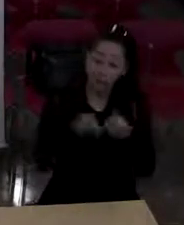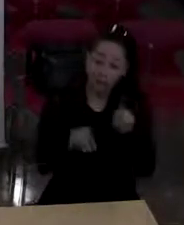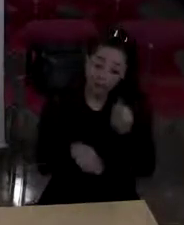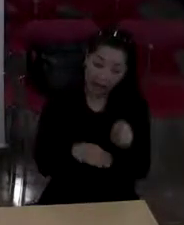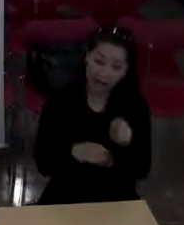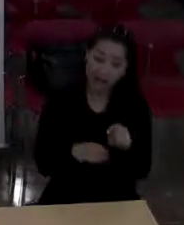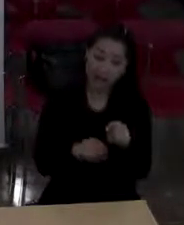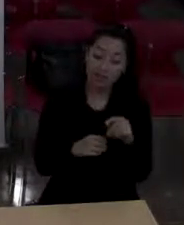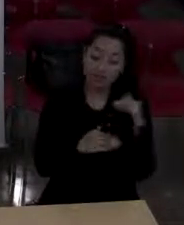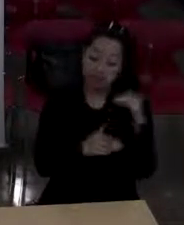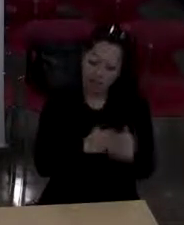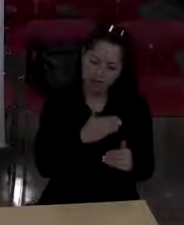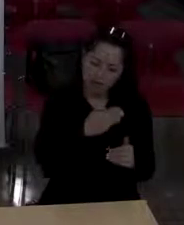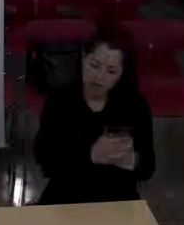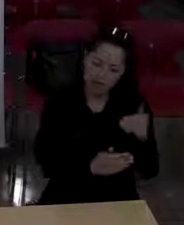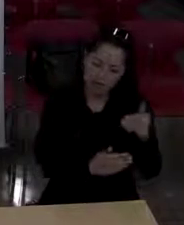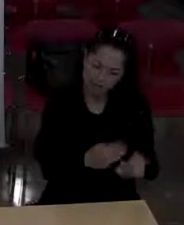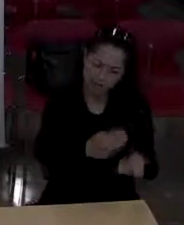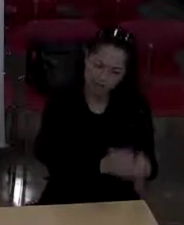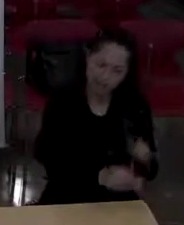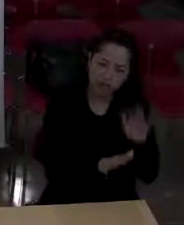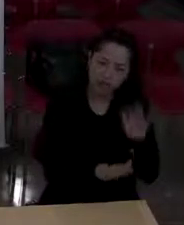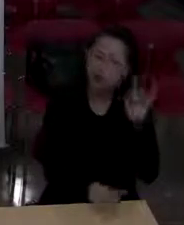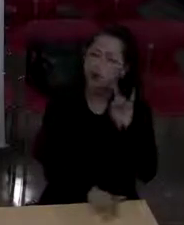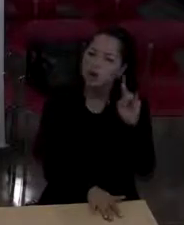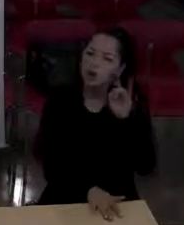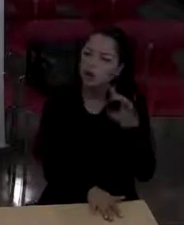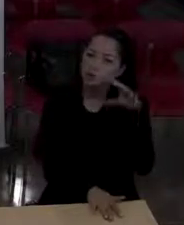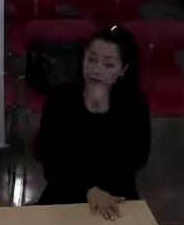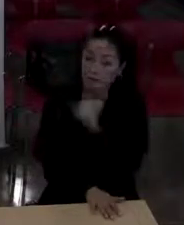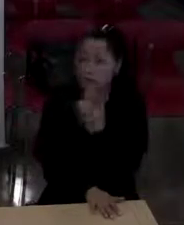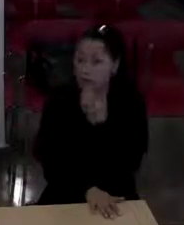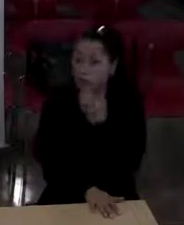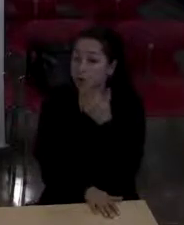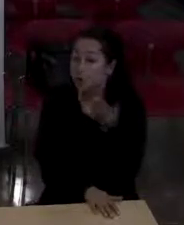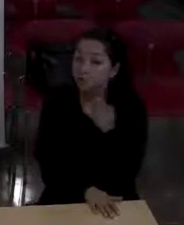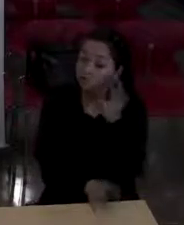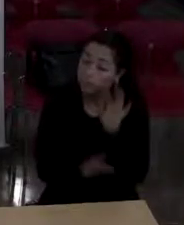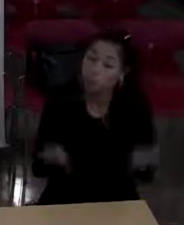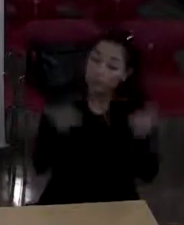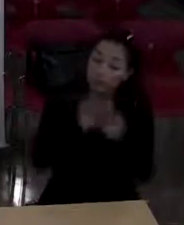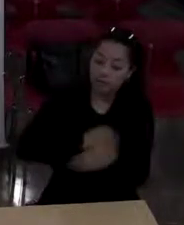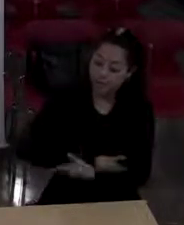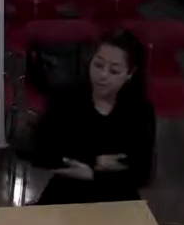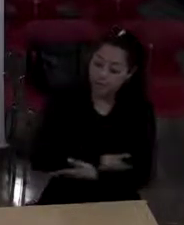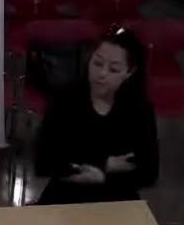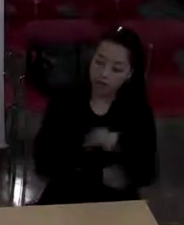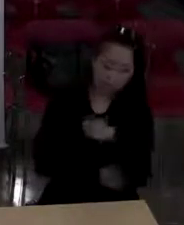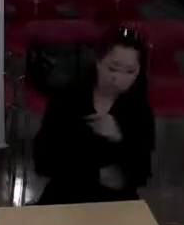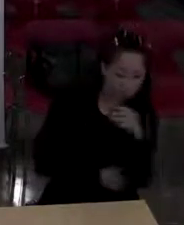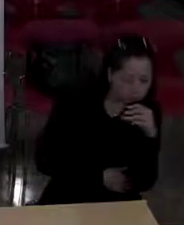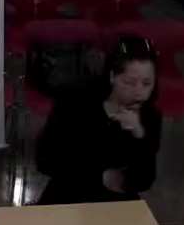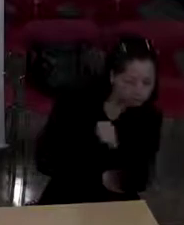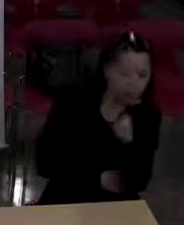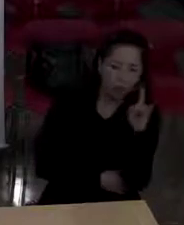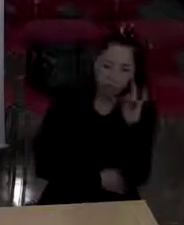es detectar, poder manifestar que hay presencia de un sonido, localizar la fuente